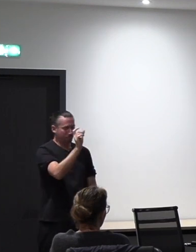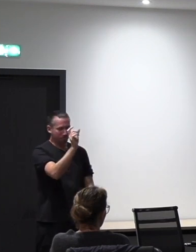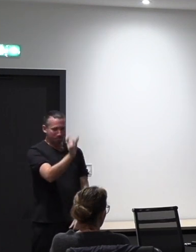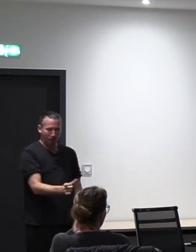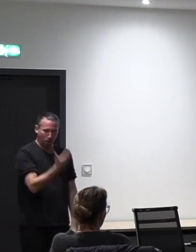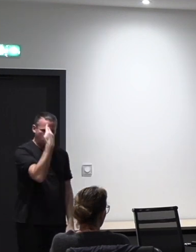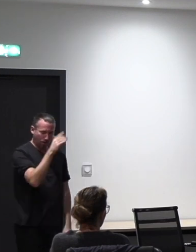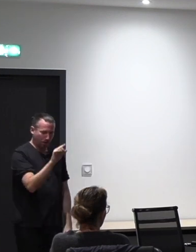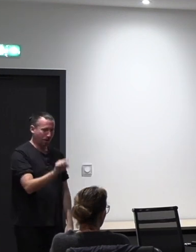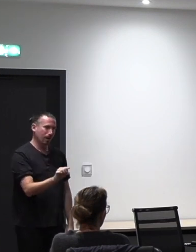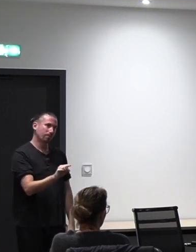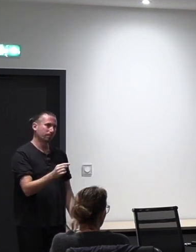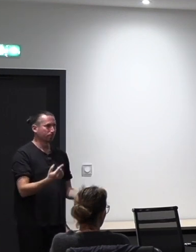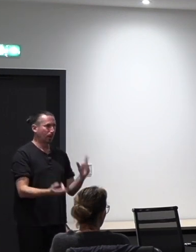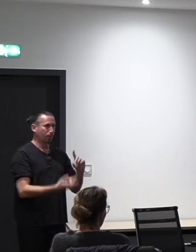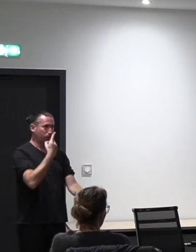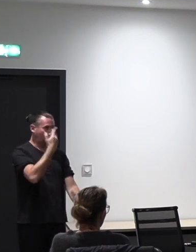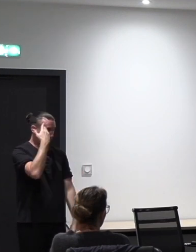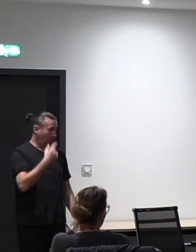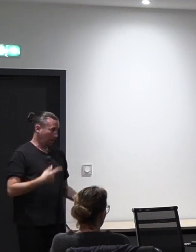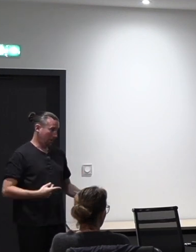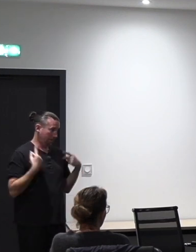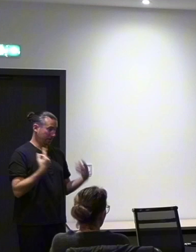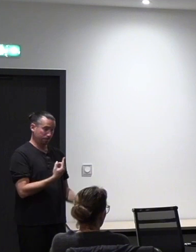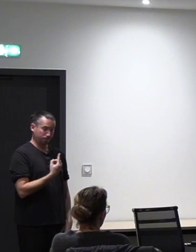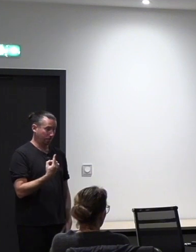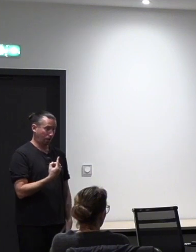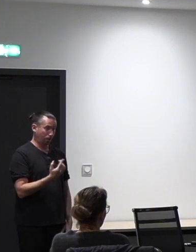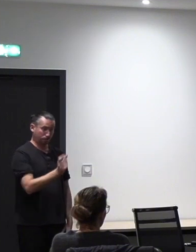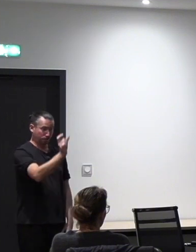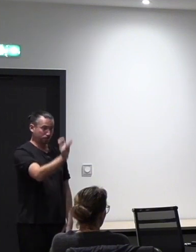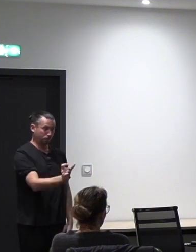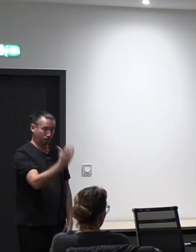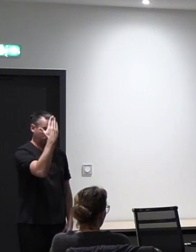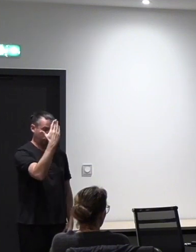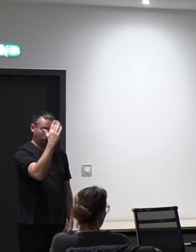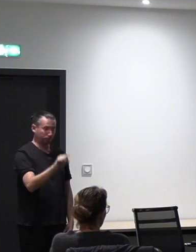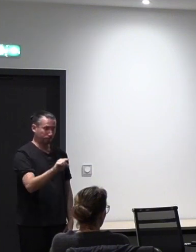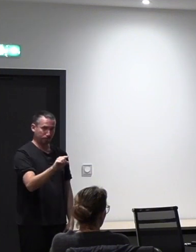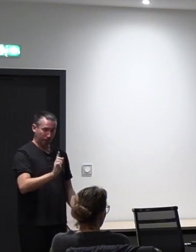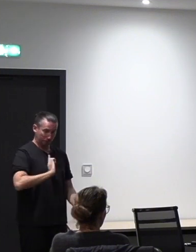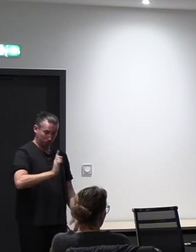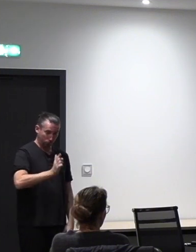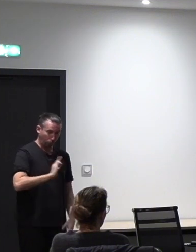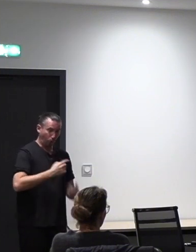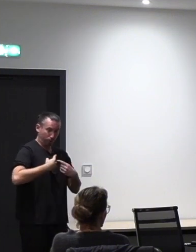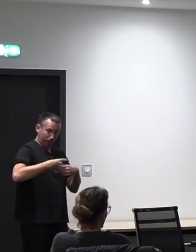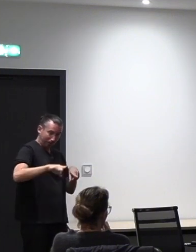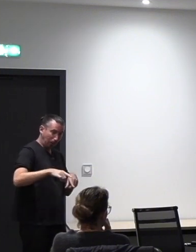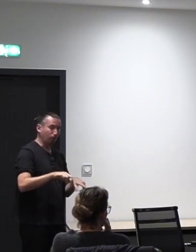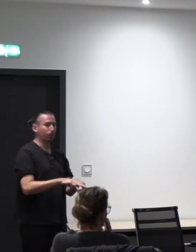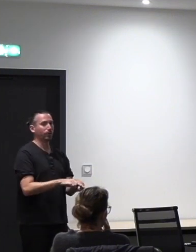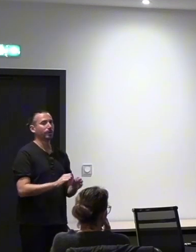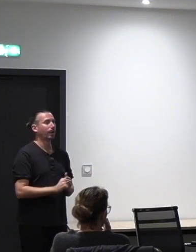ne peux pas vivre sans autrui. Et autrui est toujours différent de moi. Je vais habiter une maison à la campagne où vraiment il n'y a